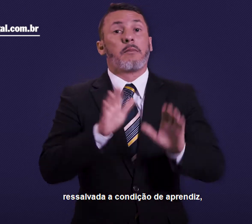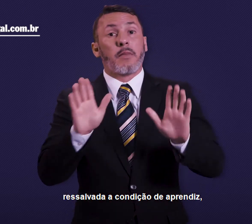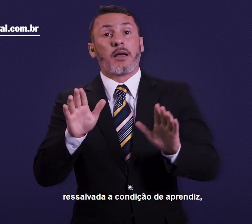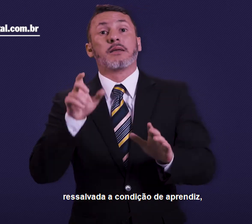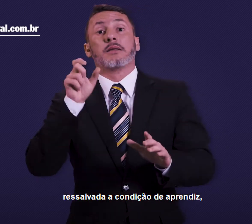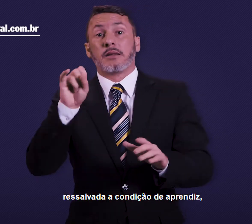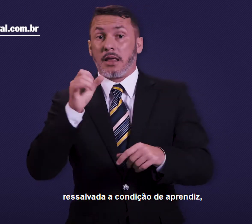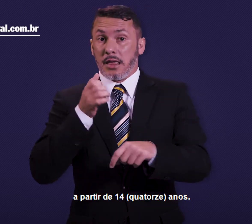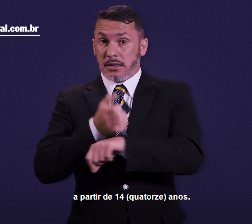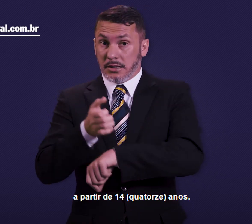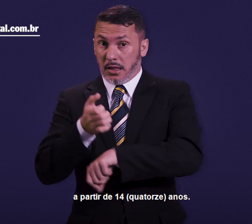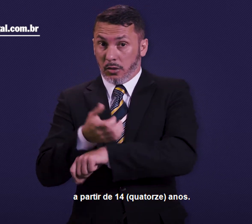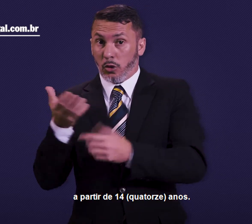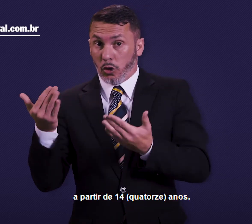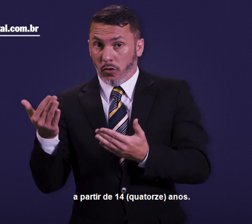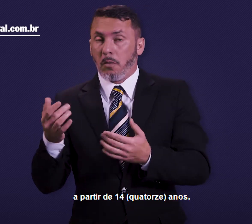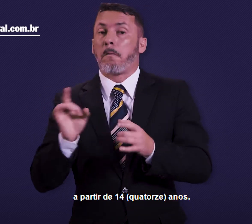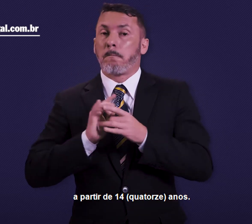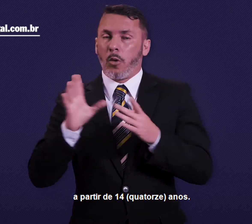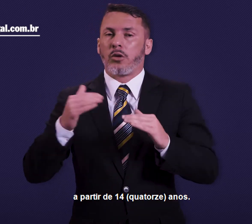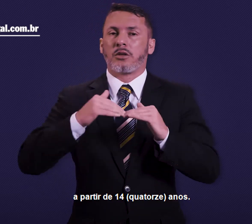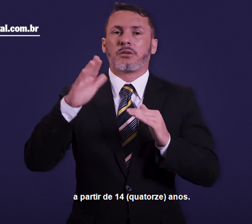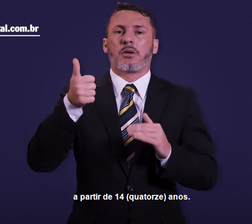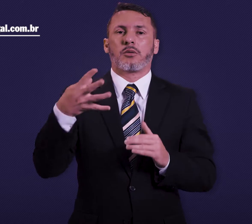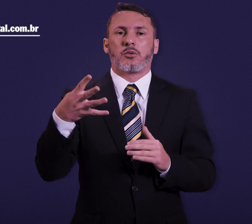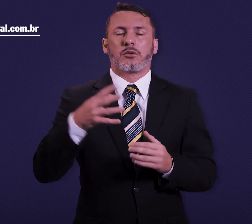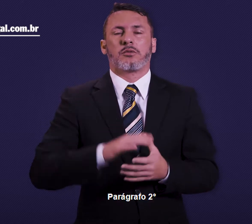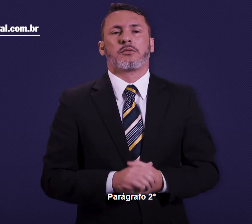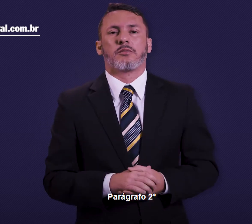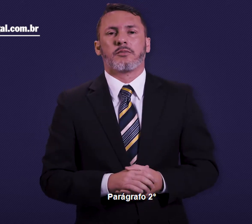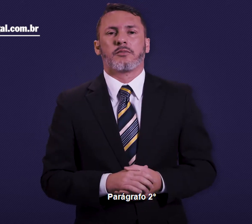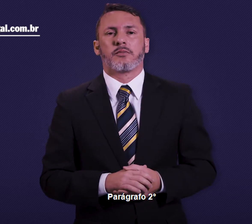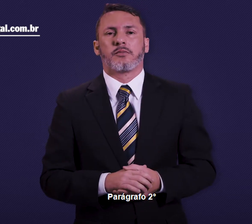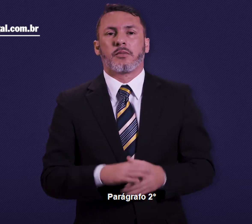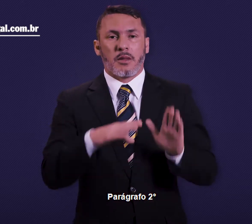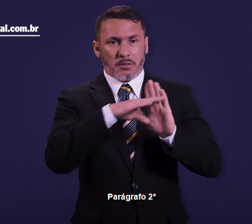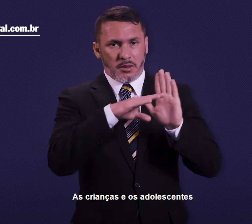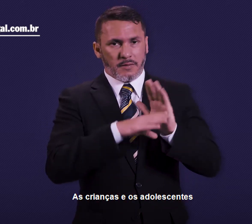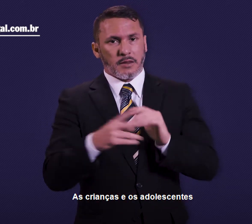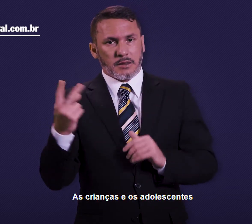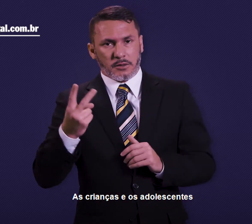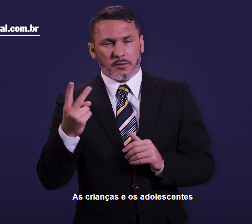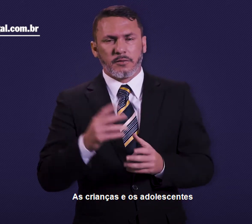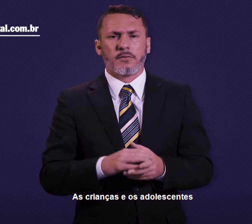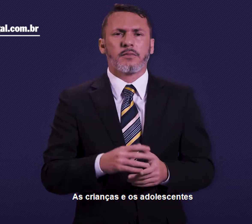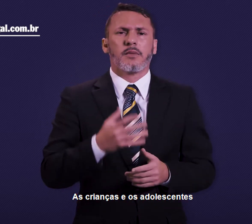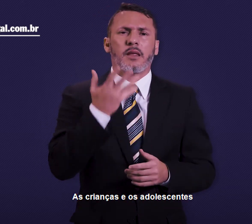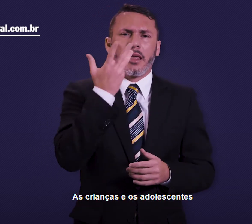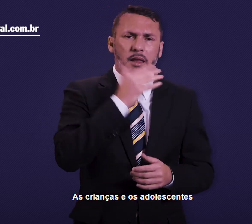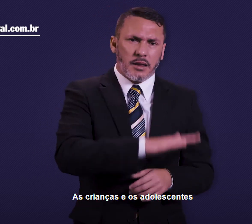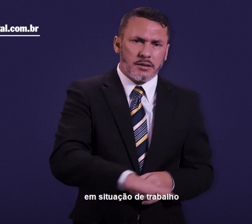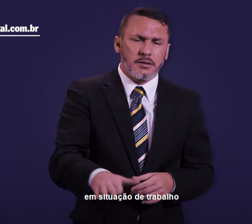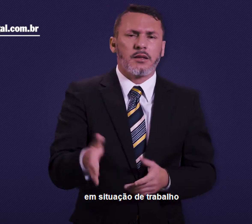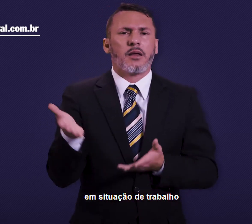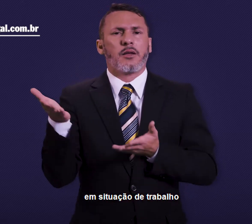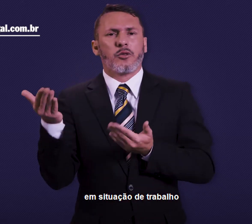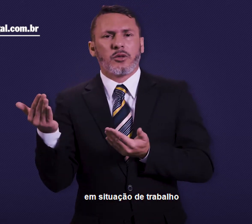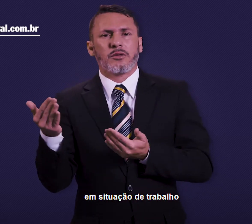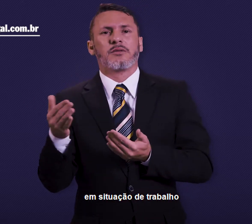de aprendiz a partir de 14 anos. Parágrafo 2º. As crianças e os adolescentes em situação de